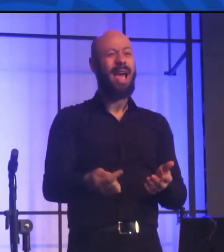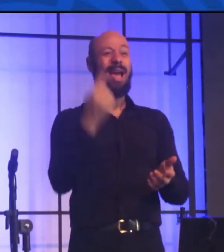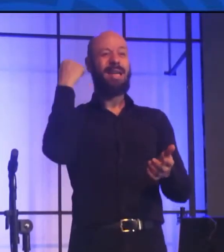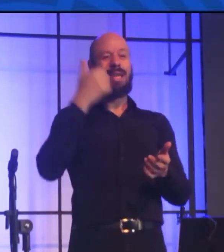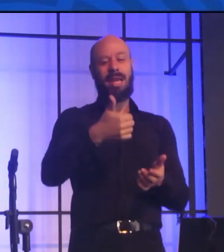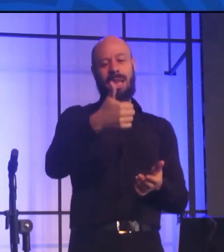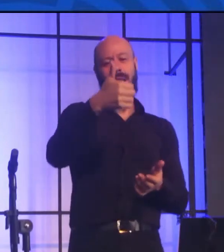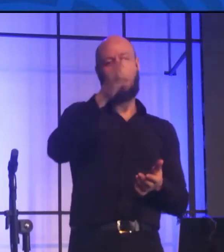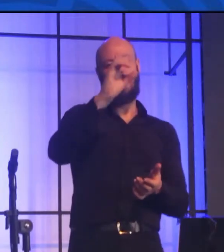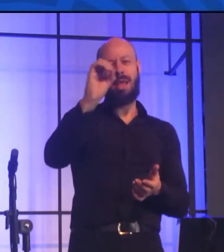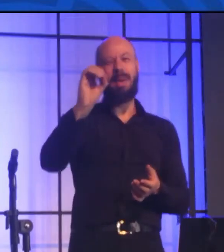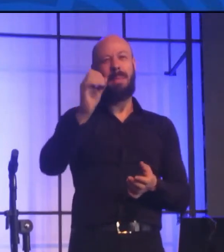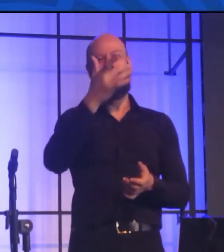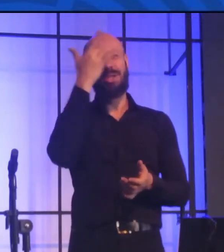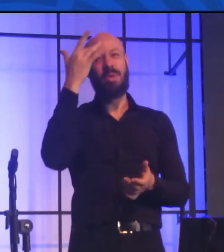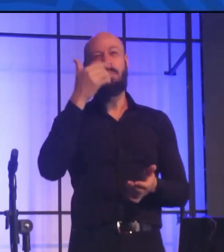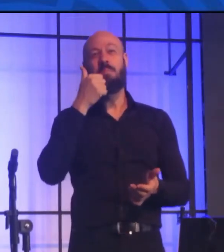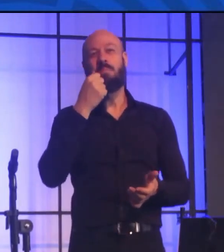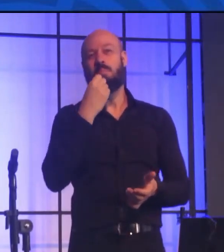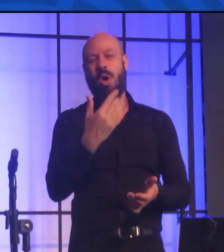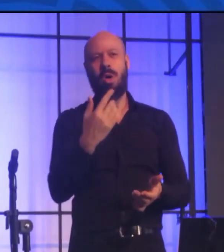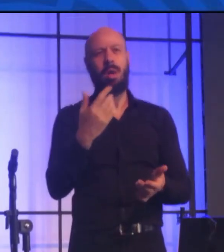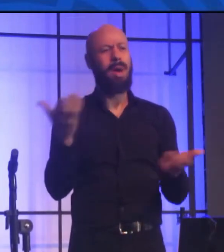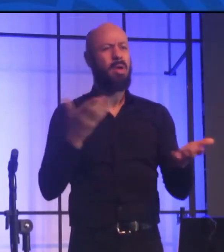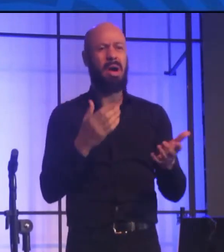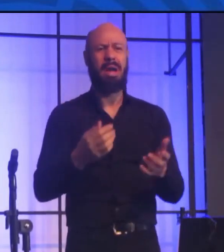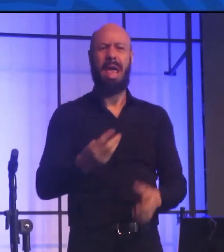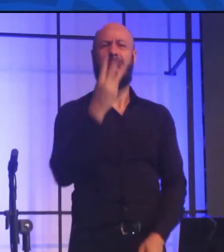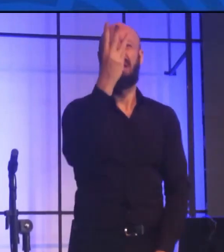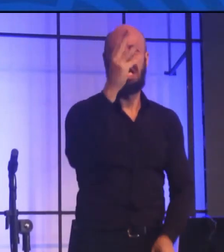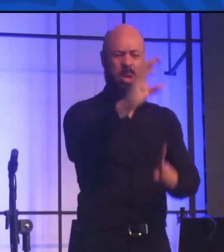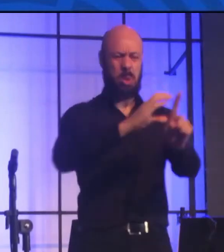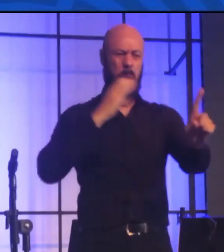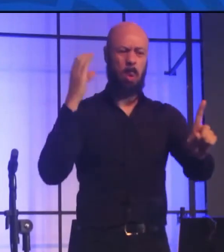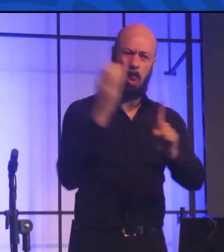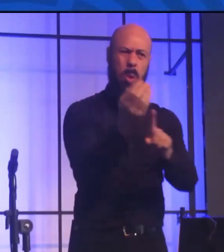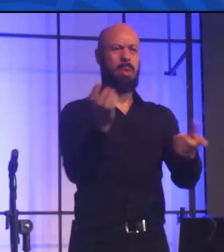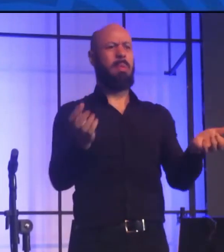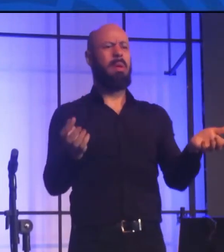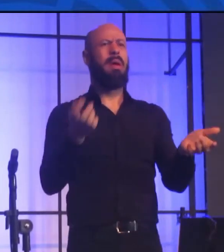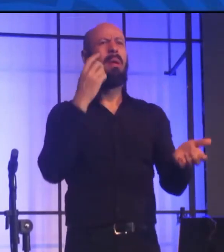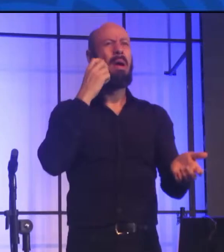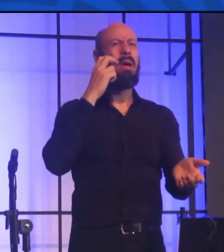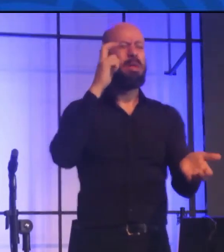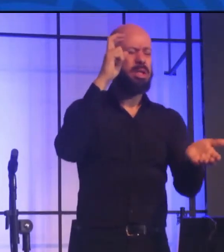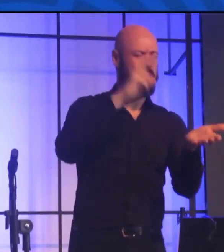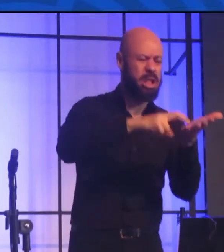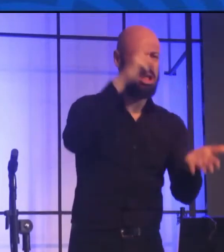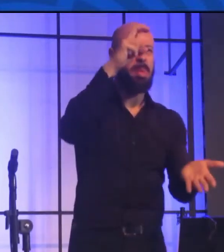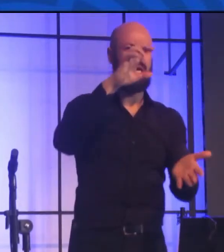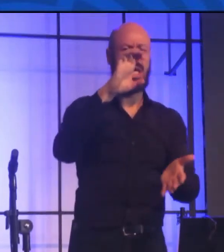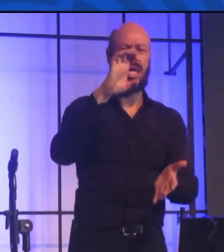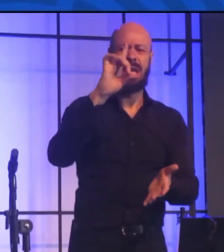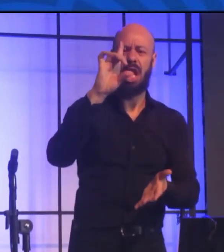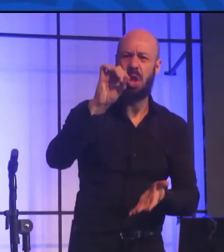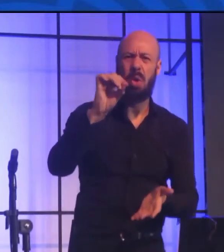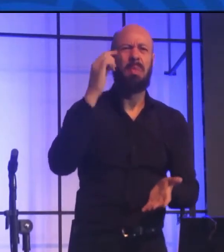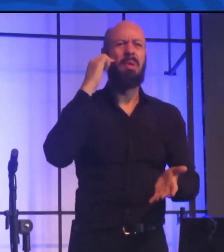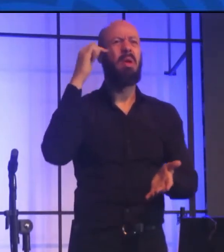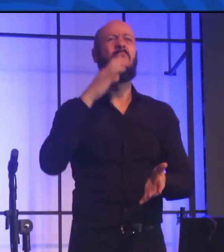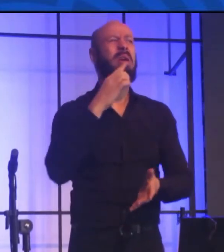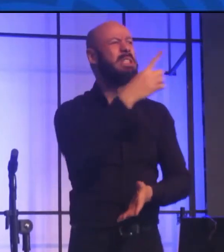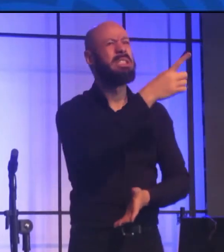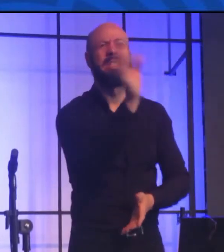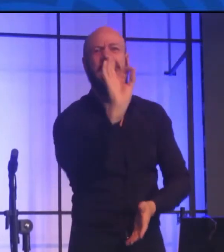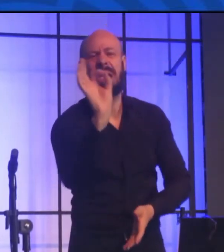sempre juntos. Hoje são 3 cultos. Eu não vejo, venho de manhã, não conheço ninguém, venho de tarde, não conheço ninguém, venho de noite, não conheço